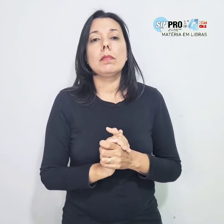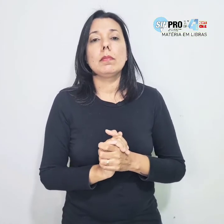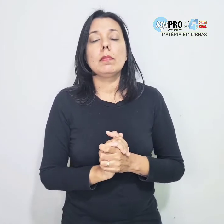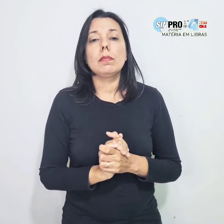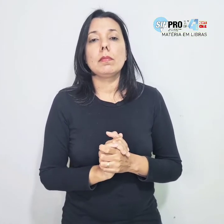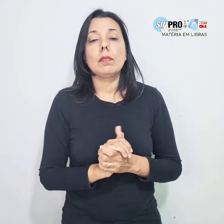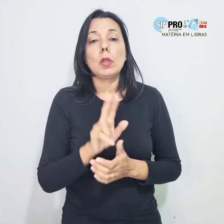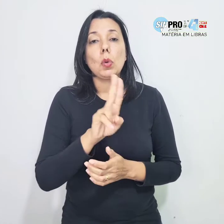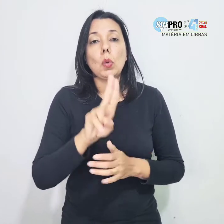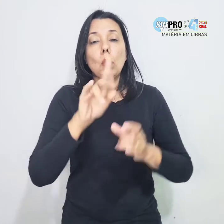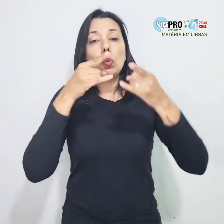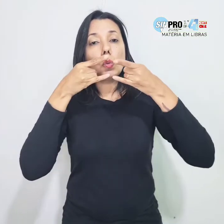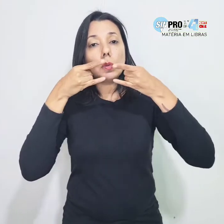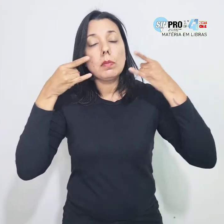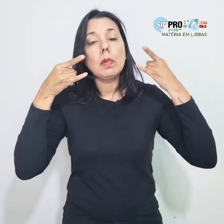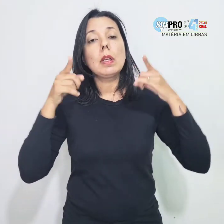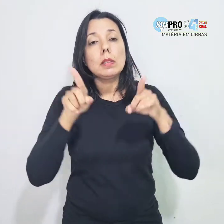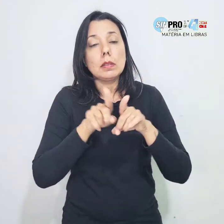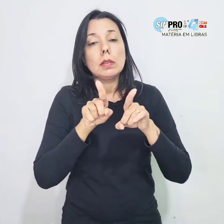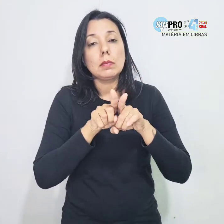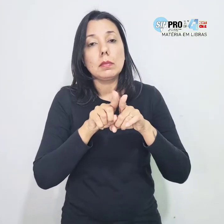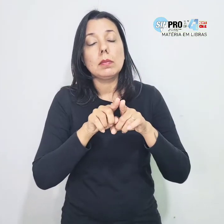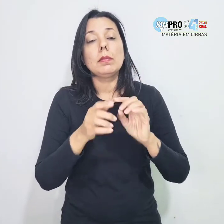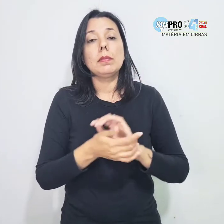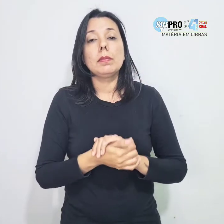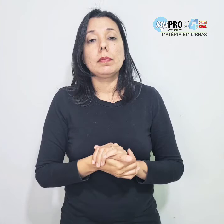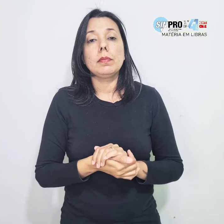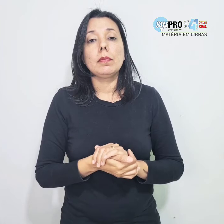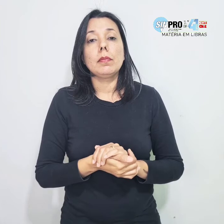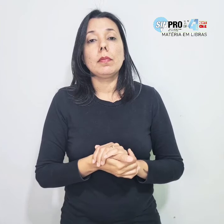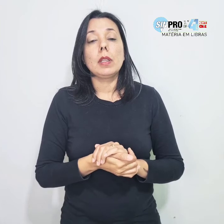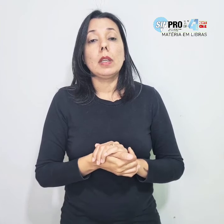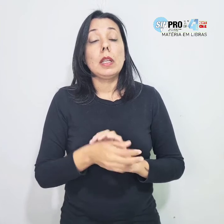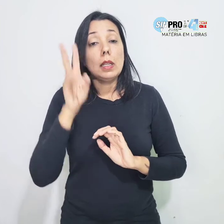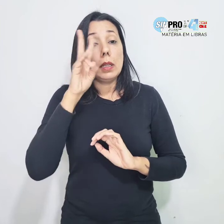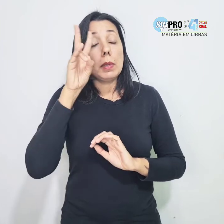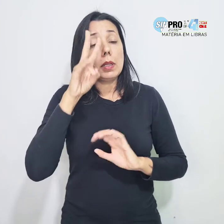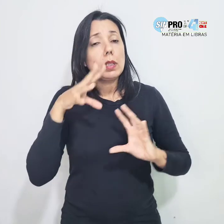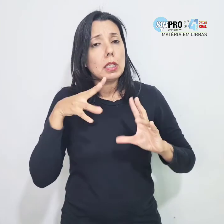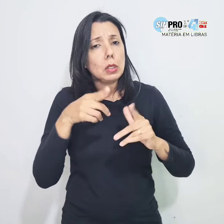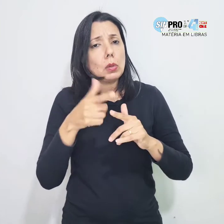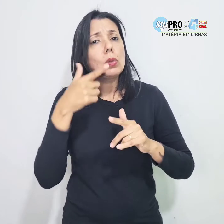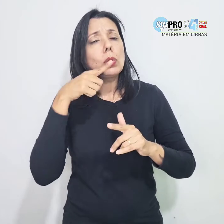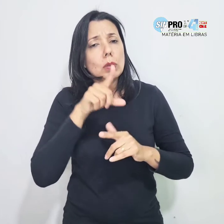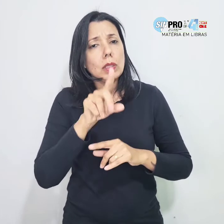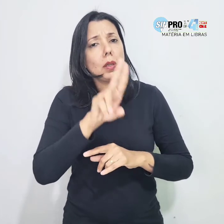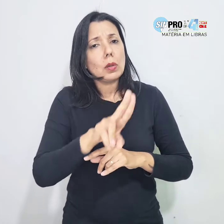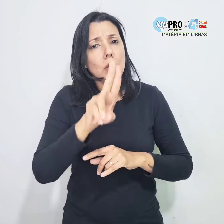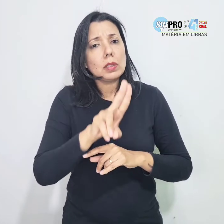O uso de máscaras também é recomendado, com a ressalva de que nem todos conseguem usá-las de forma